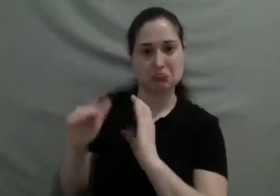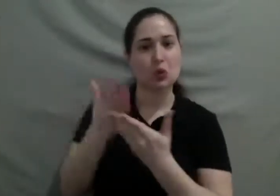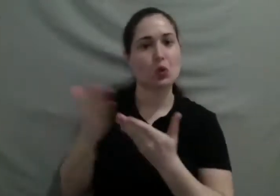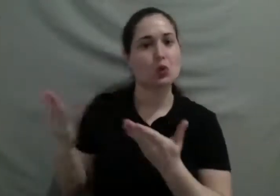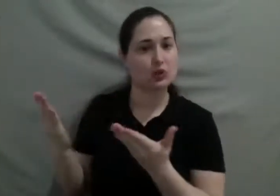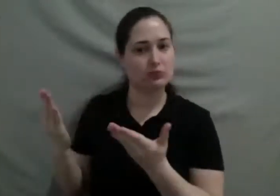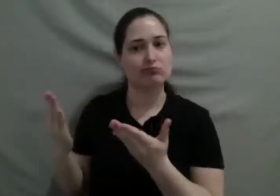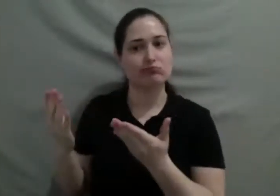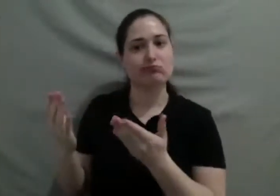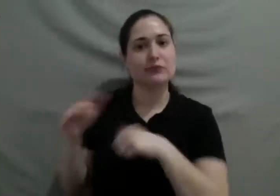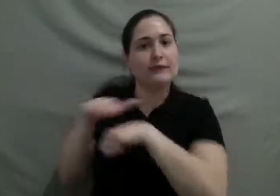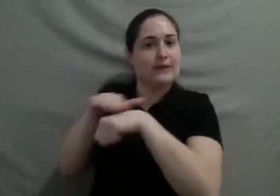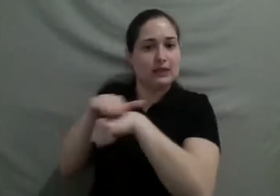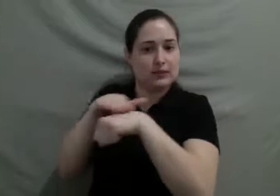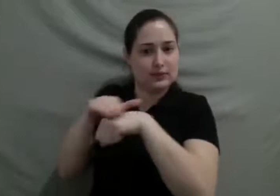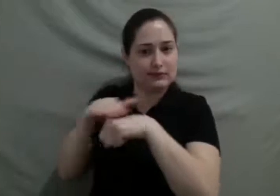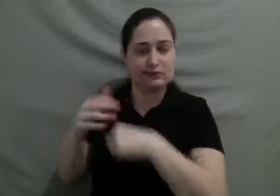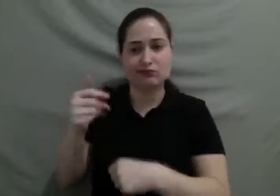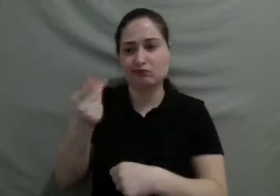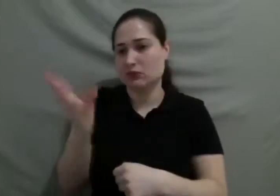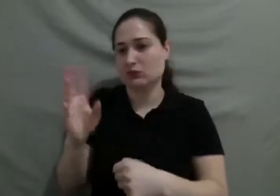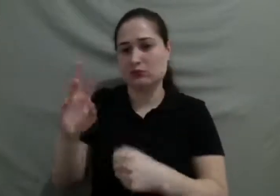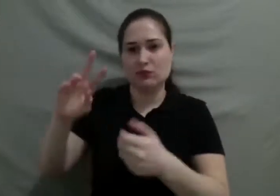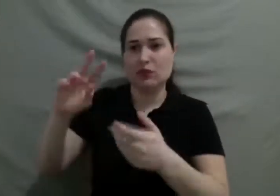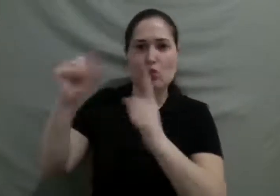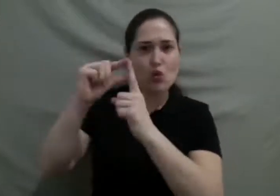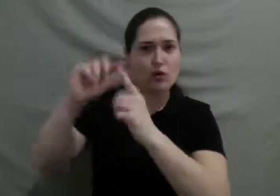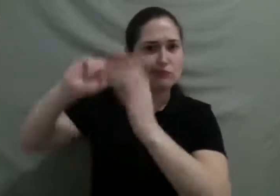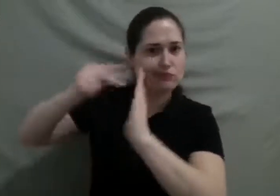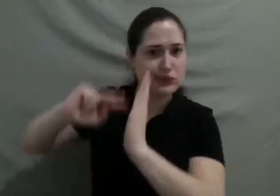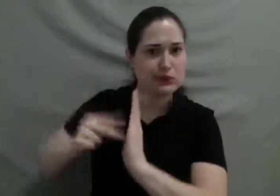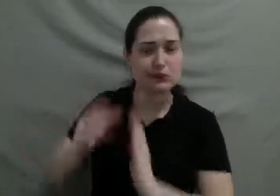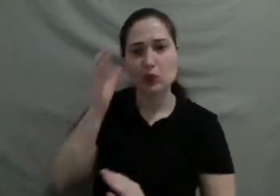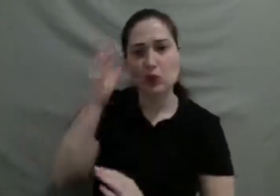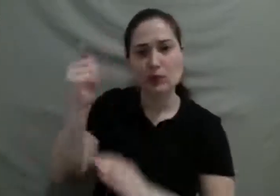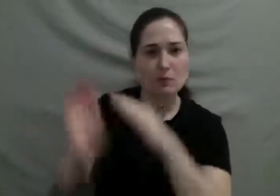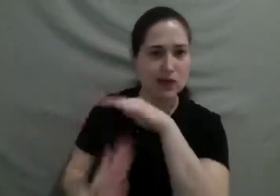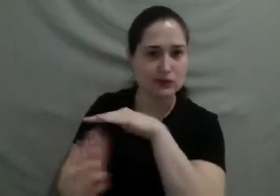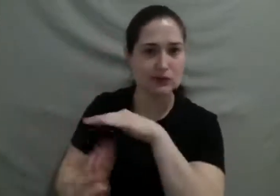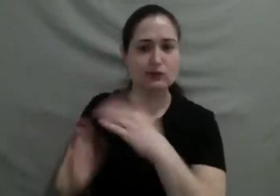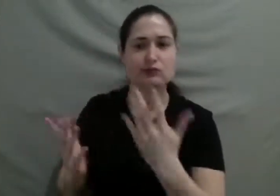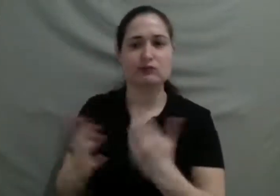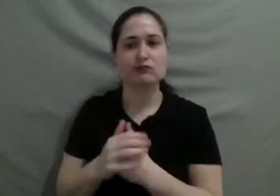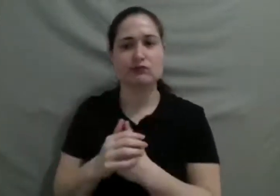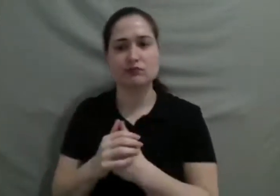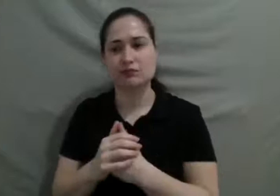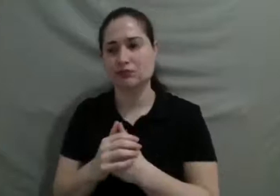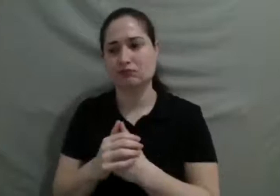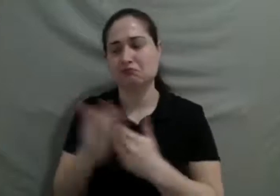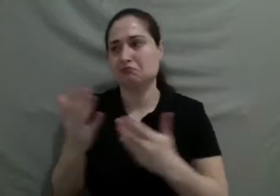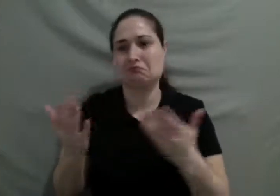como algunos conceptos, quién sabe, algún